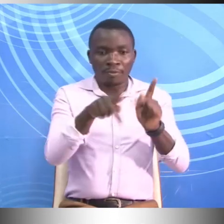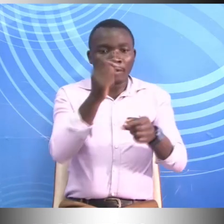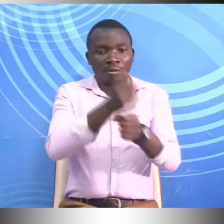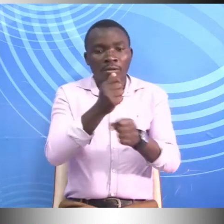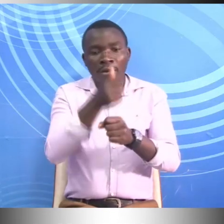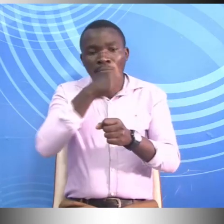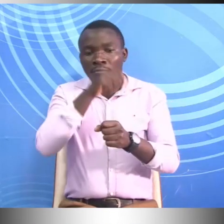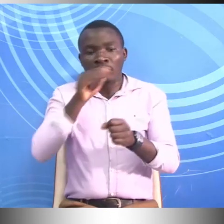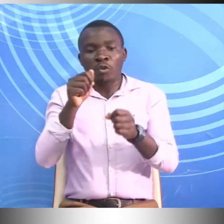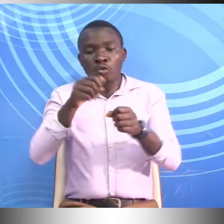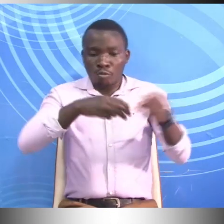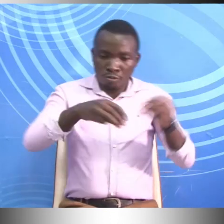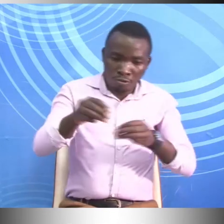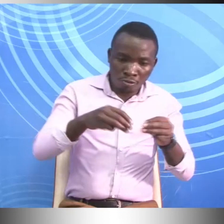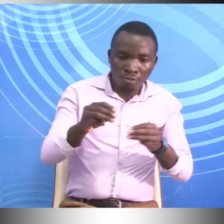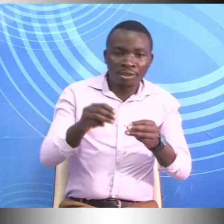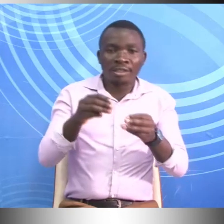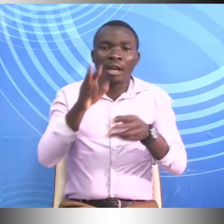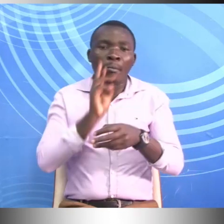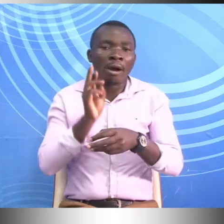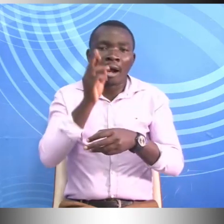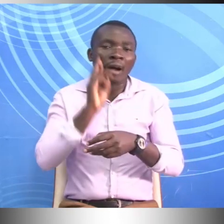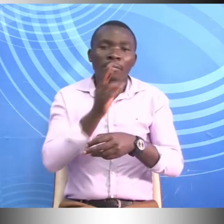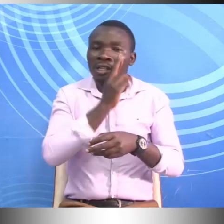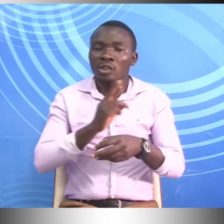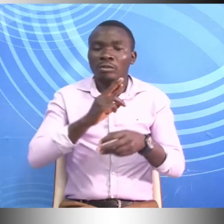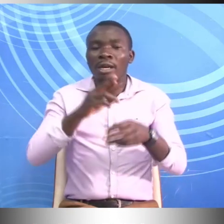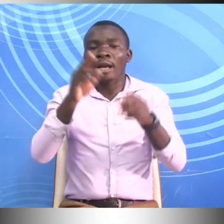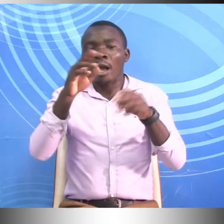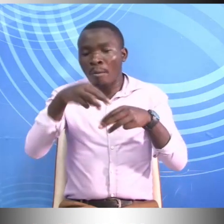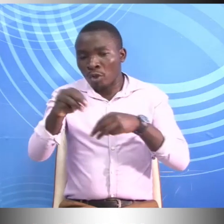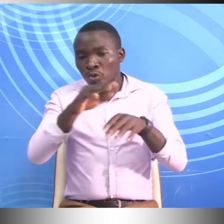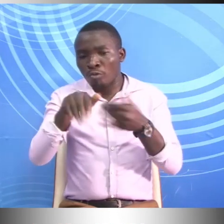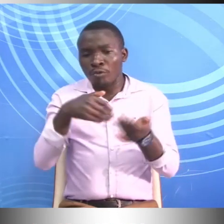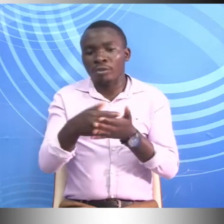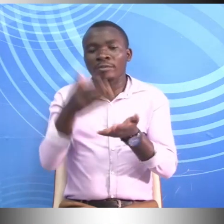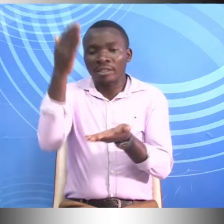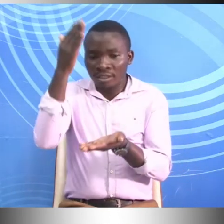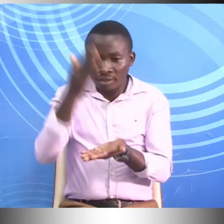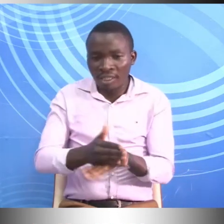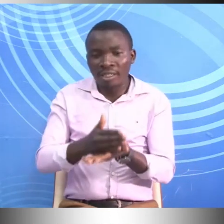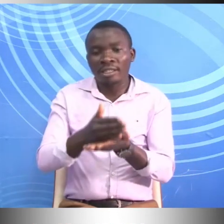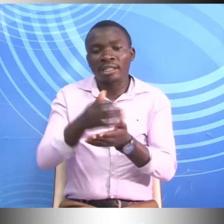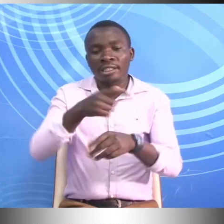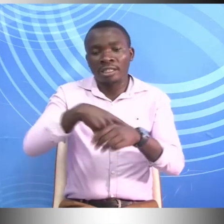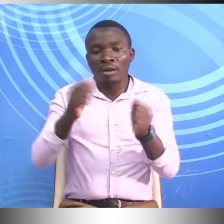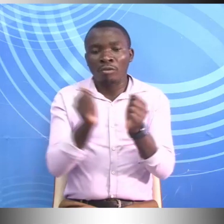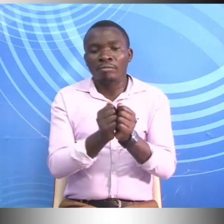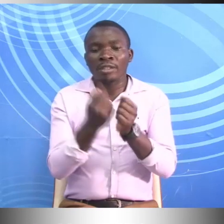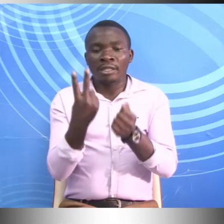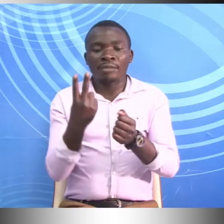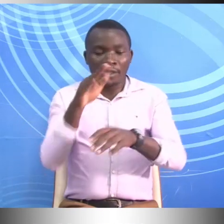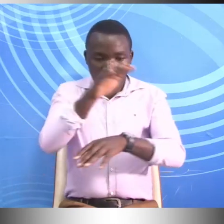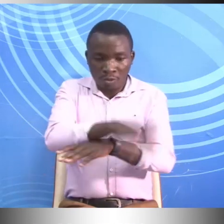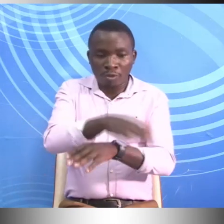iby'ubucuruzi, amaresitora, butike, amasoko n'amaduka bikazajya bifunga saa 12 z'umugoroba. Naho